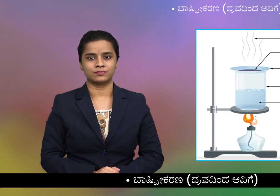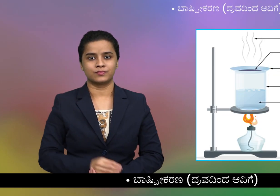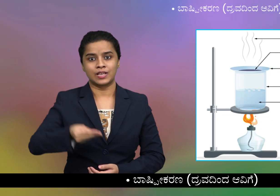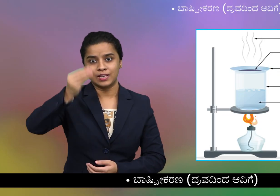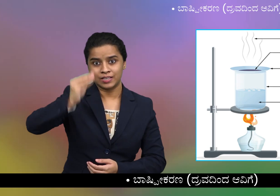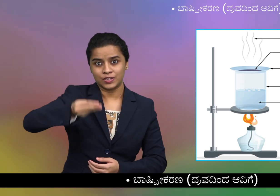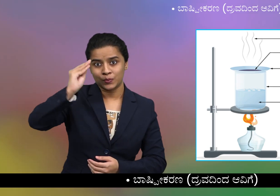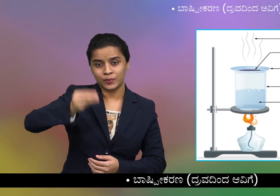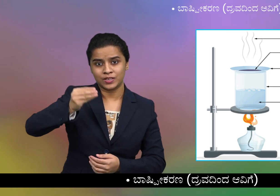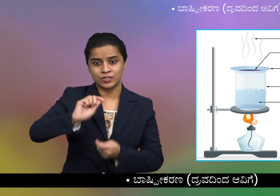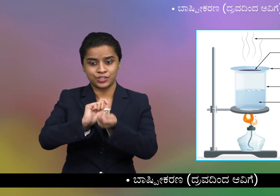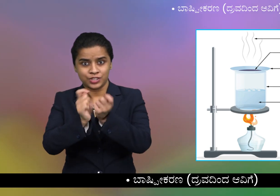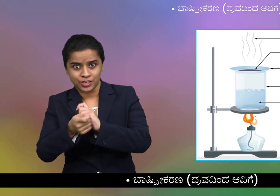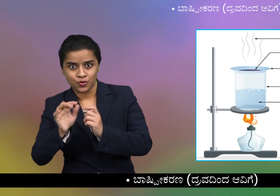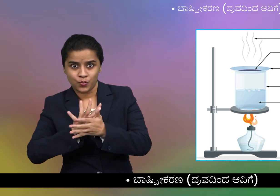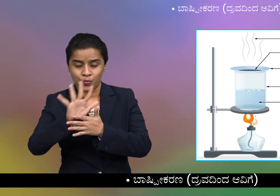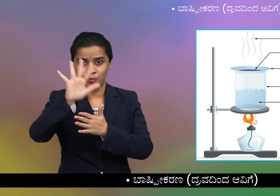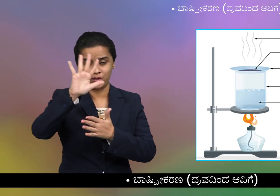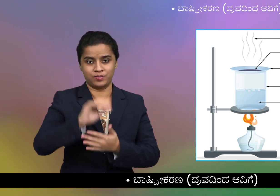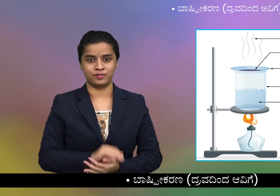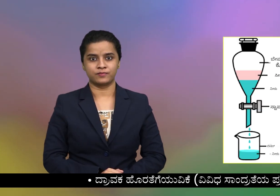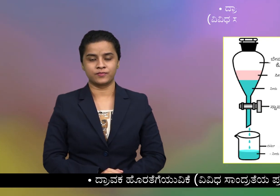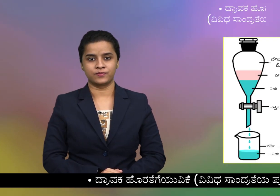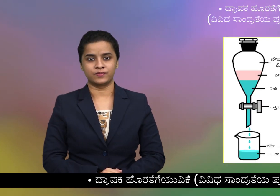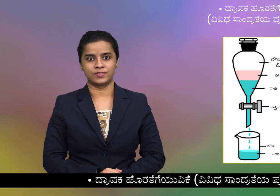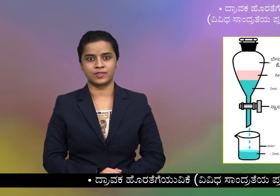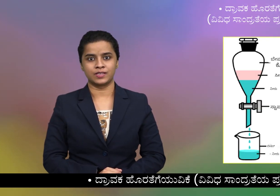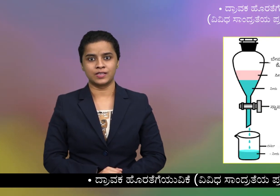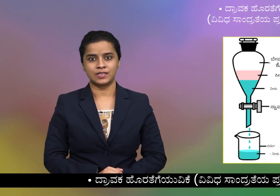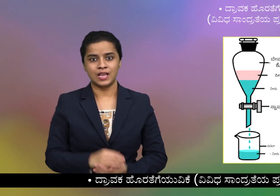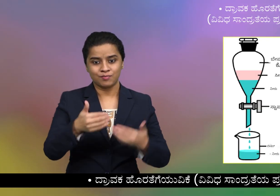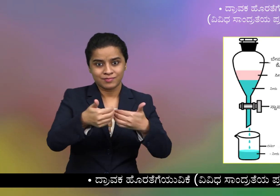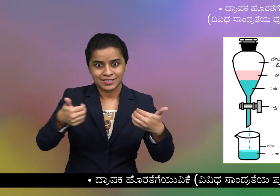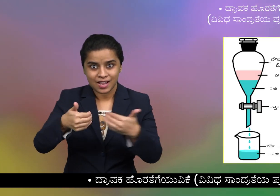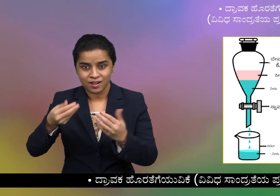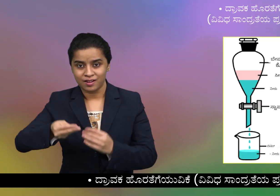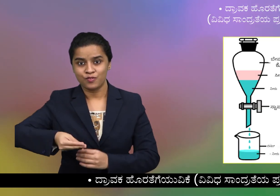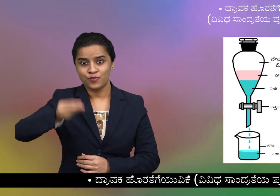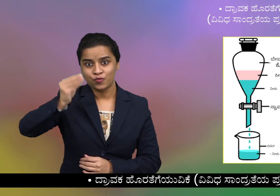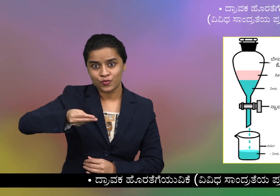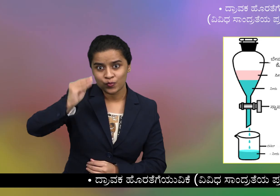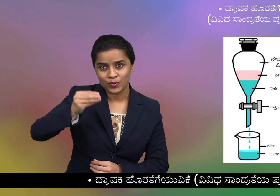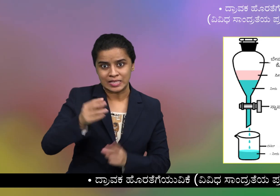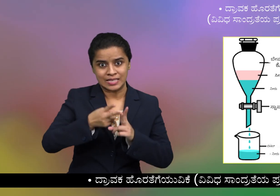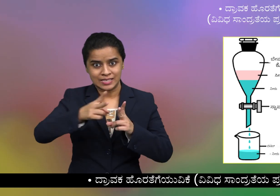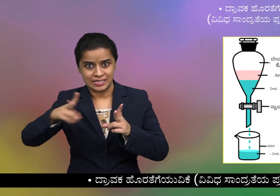ಬಾಷ್ಪೀಕರಣ, ದ್ರವದಿಂದ ಆವಿಗೆ, ದ್ರಾವಕ ಹೊರತೆಗೆಯುವಿಕೆ, ವಿವಿಧ ಸಾಂದ್ರತೆಯ ಪ್ರತ್ಯೇಕ